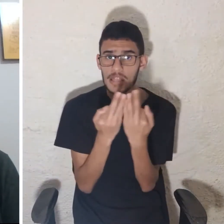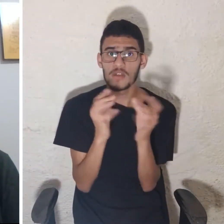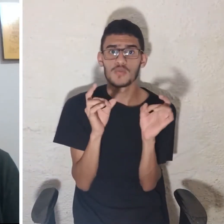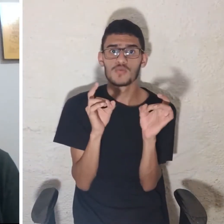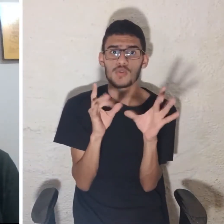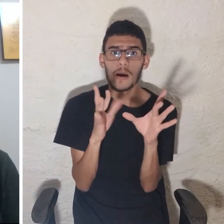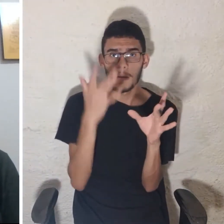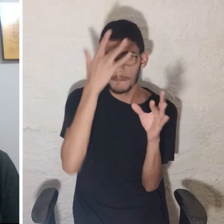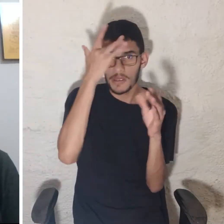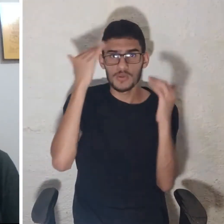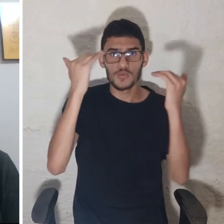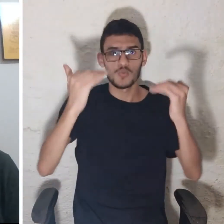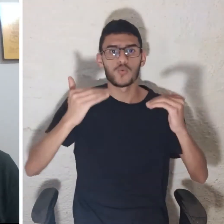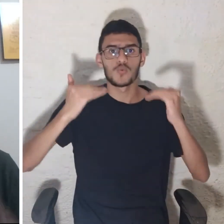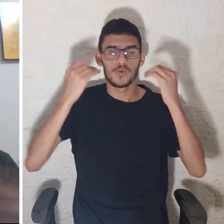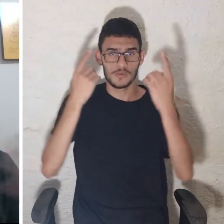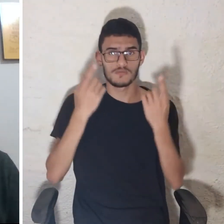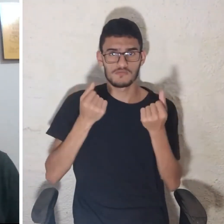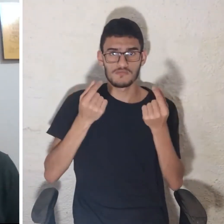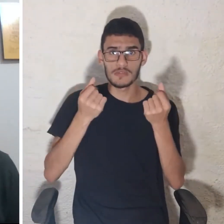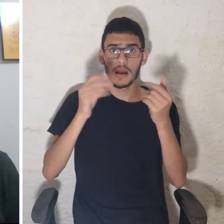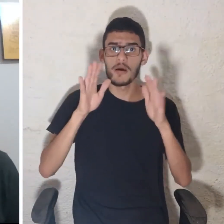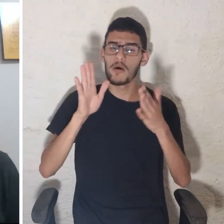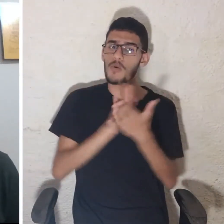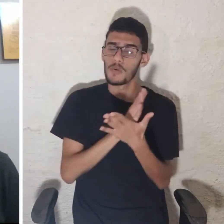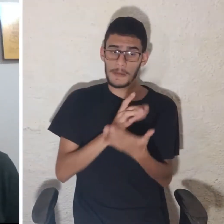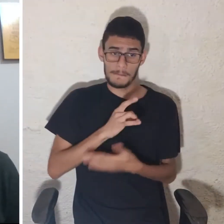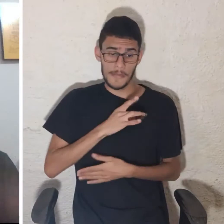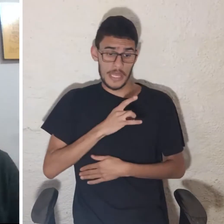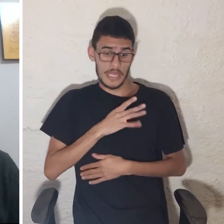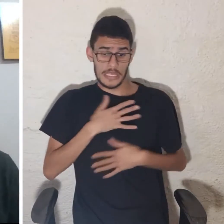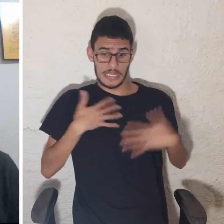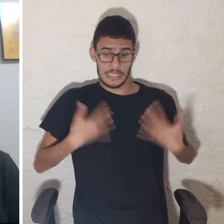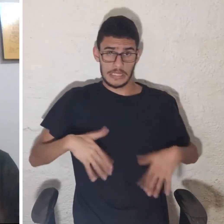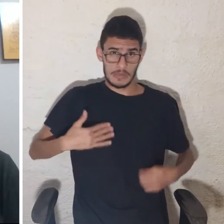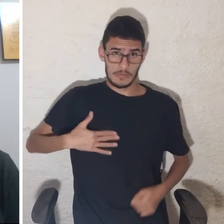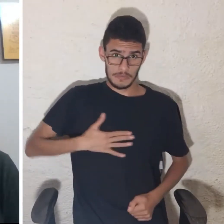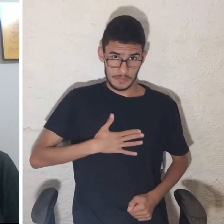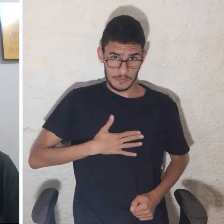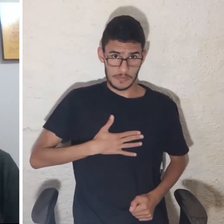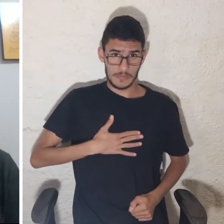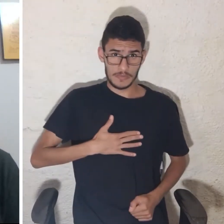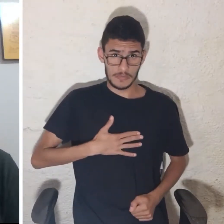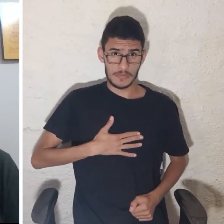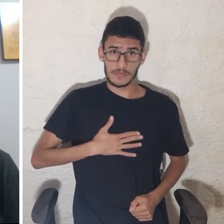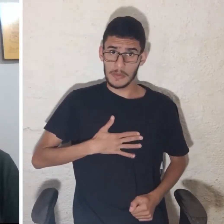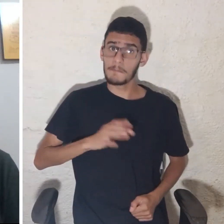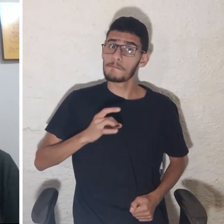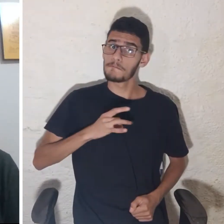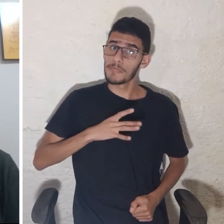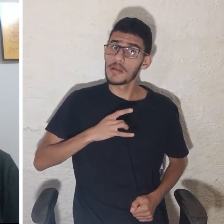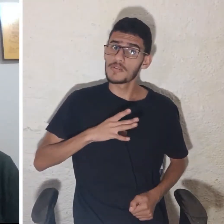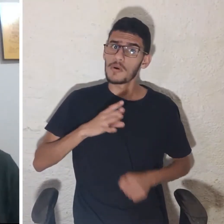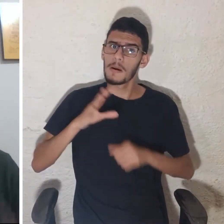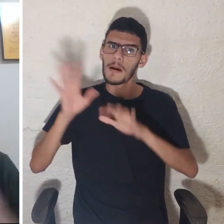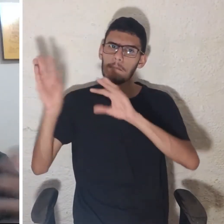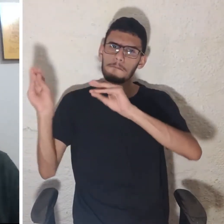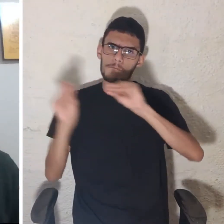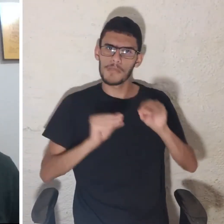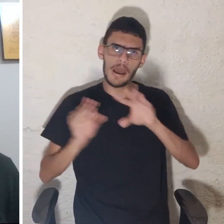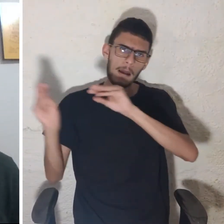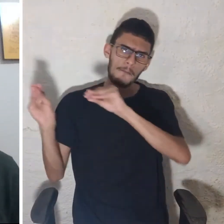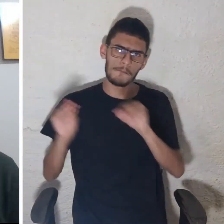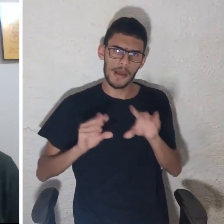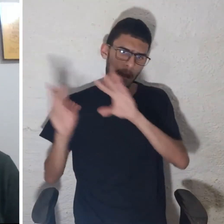para cá. Os nobres da Europa, com medo da invasão de Napoleão, os nobres de Portugal, melhor dizendo, com medo da invasão de Napoleão, também